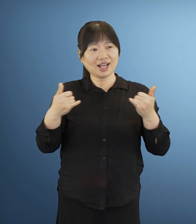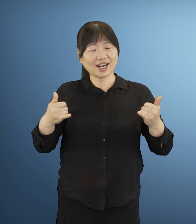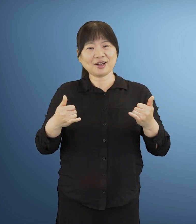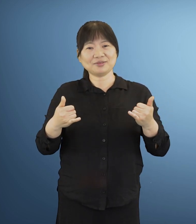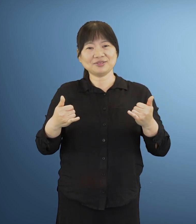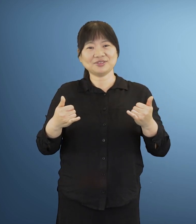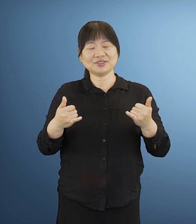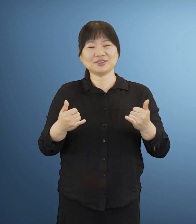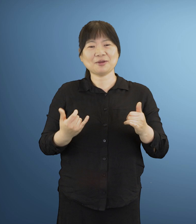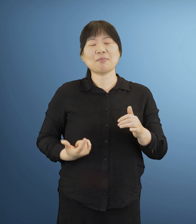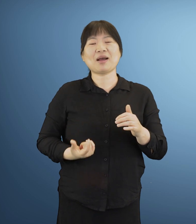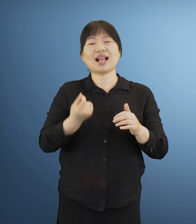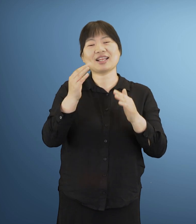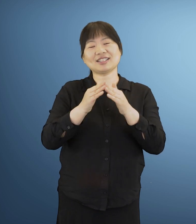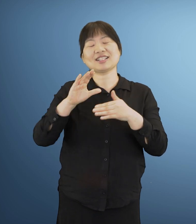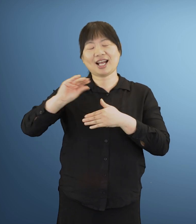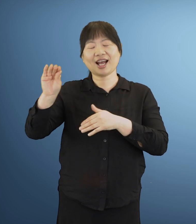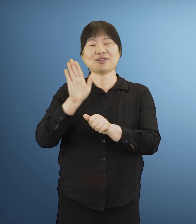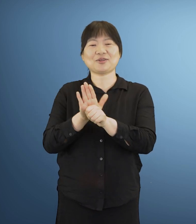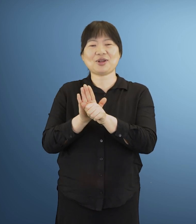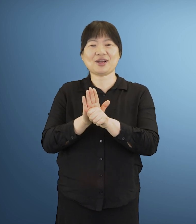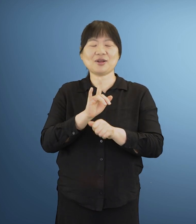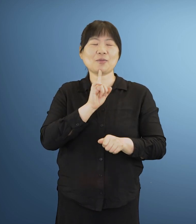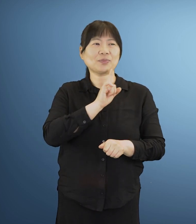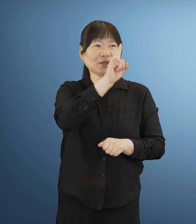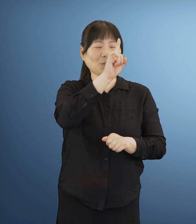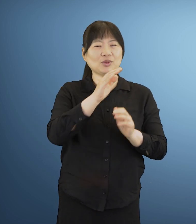조퇴시켜 드릴게요. 조퇴.